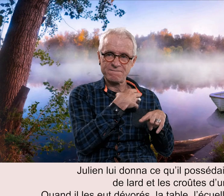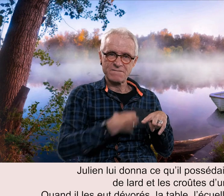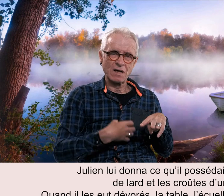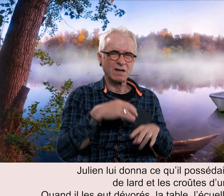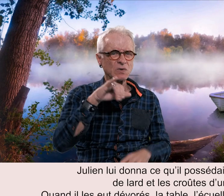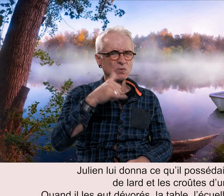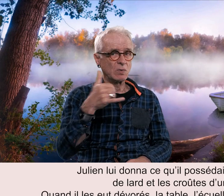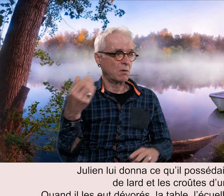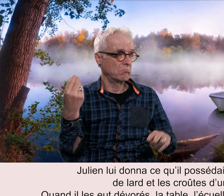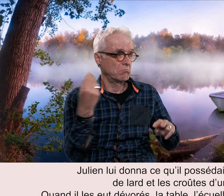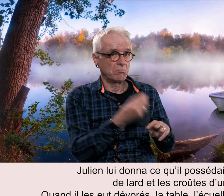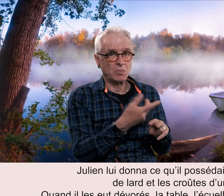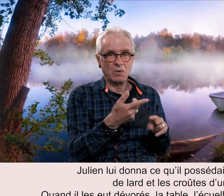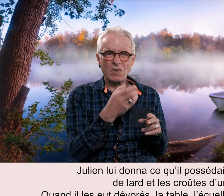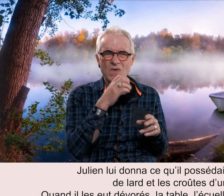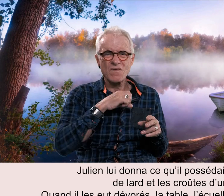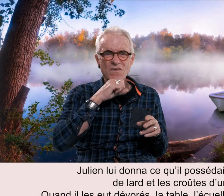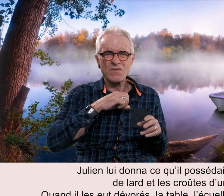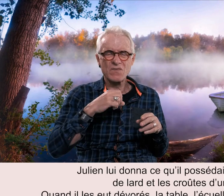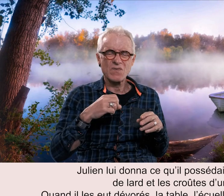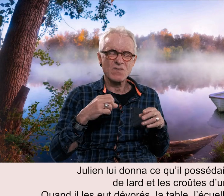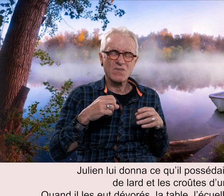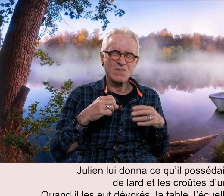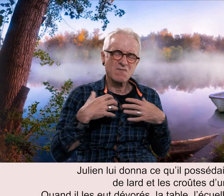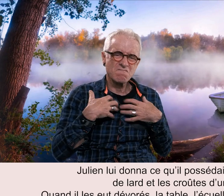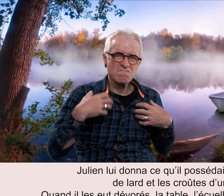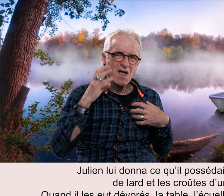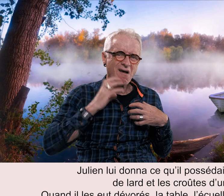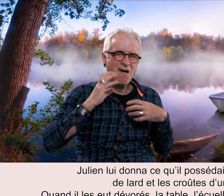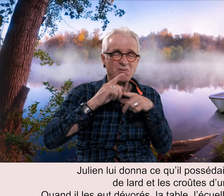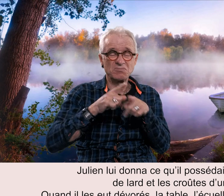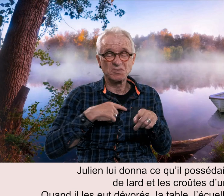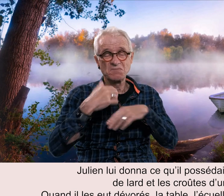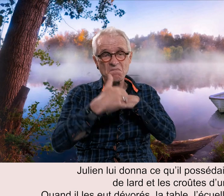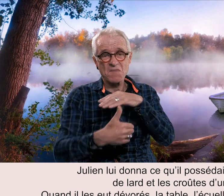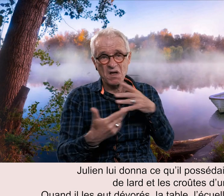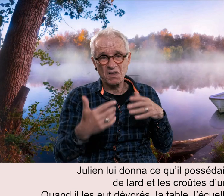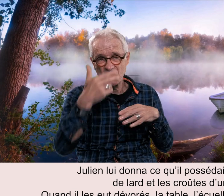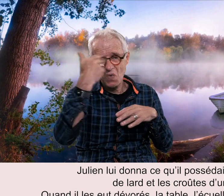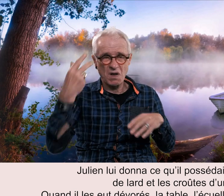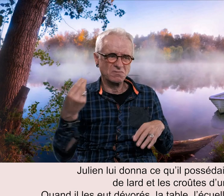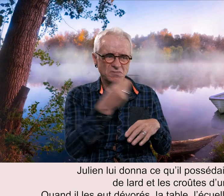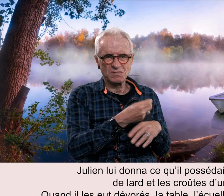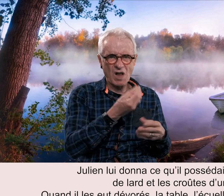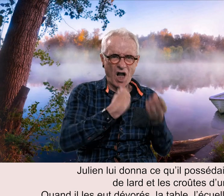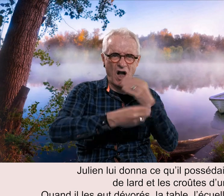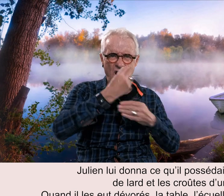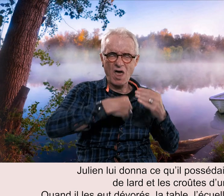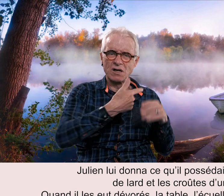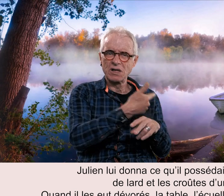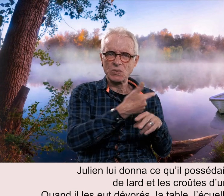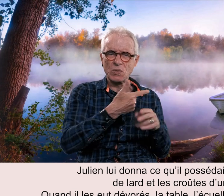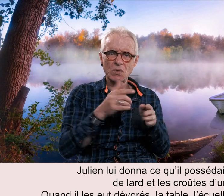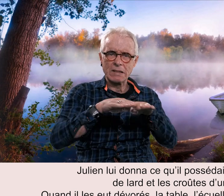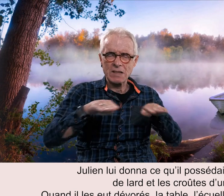Julien lui donna ce qu'il possédait, un vieux quartier de l'art et les croûtes d'un pain noir. Quand il les eut dévorés, la table,